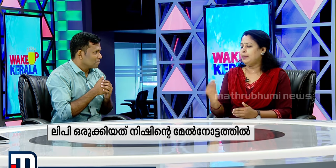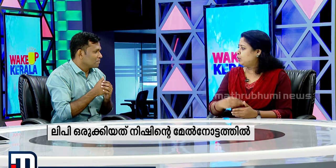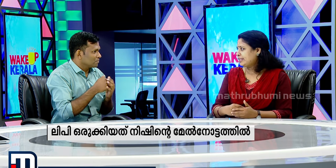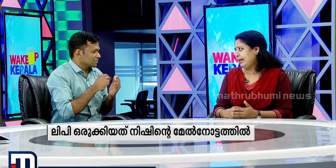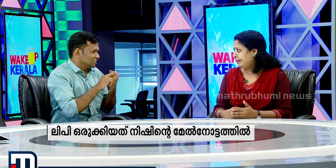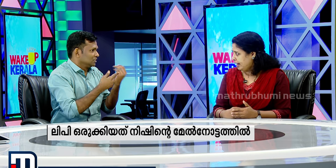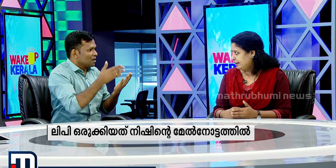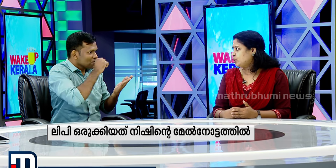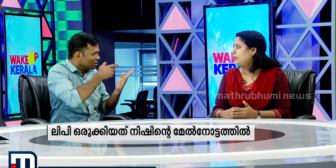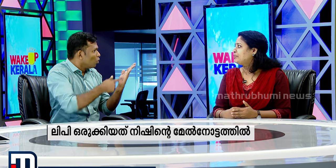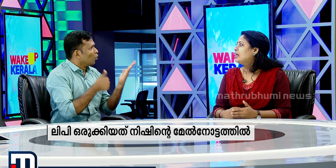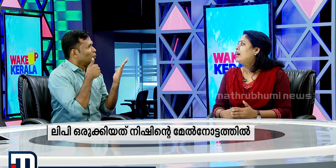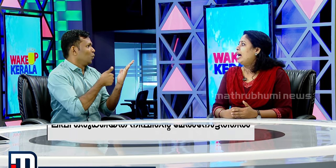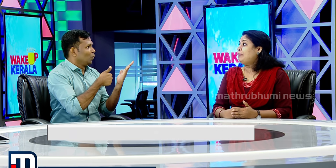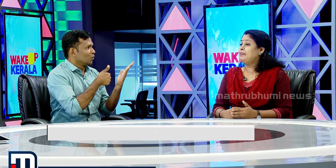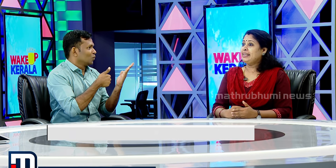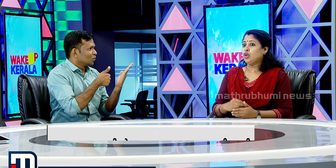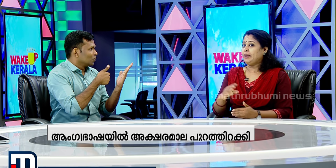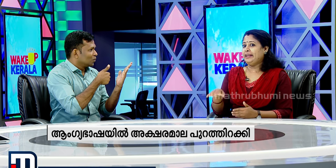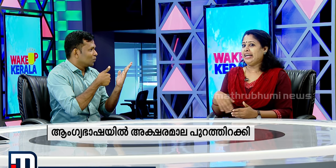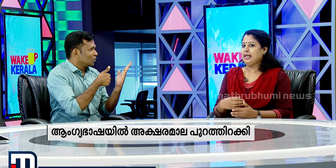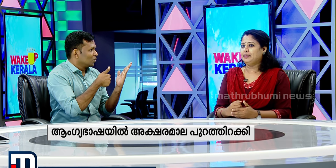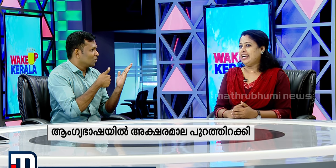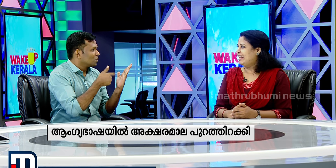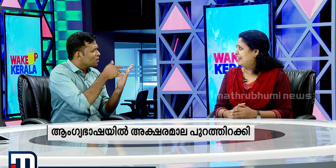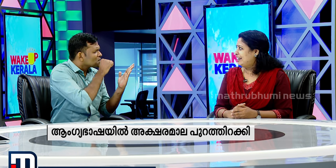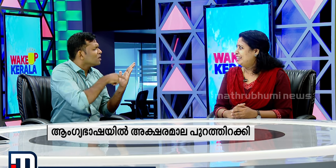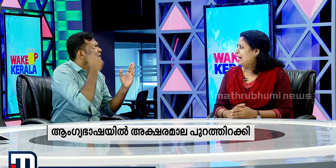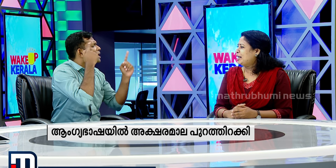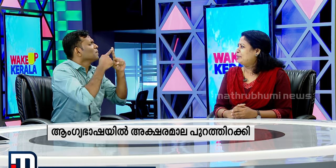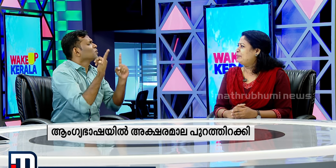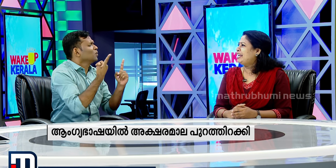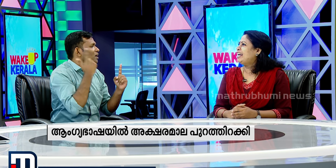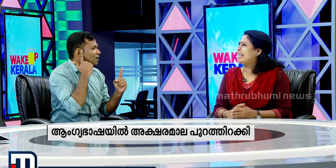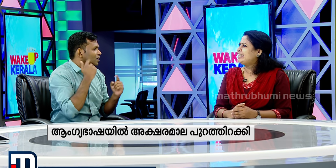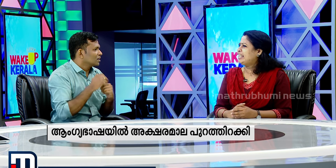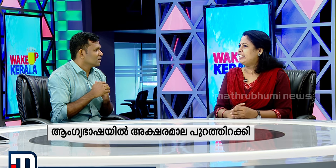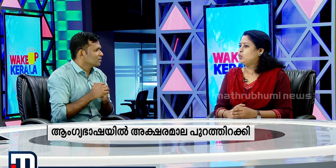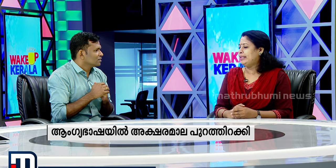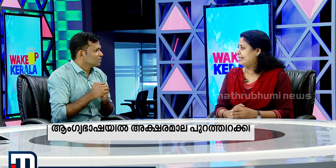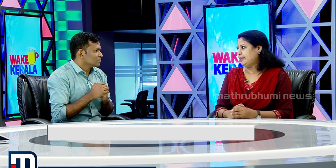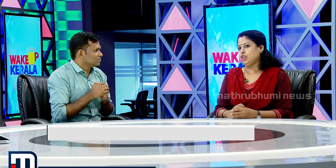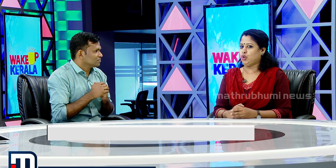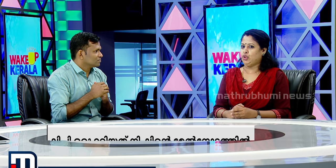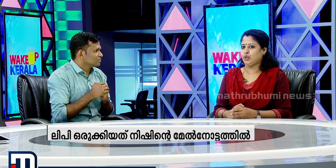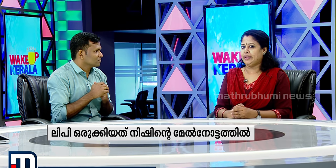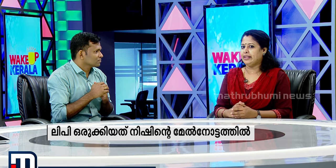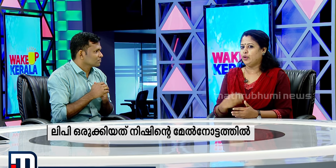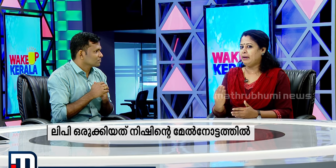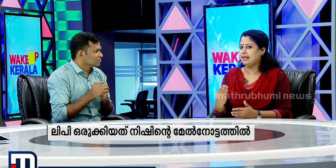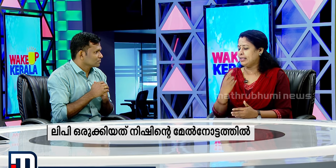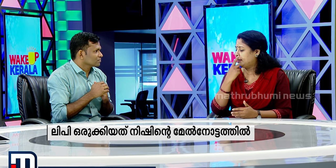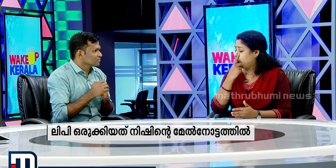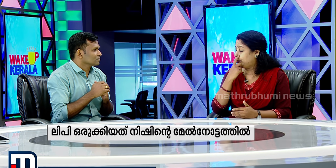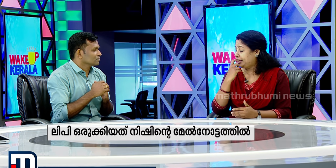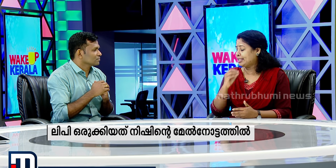നിഷിലൊരു പ്രപ്പോസലായിട്ട് കാണിച്ചു. അപ്പം കുറേ പേര് കണ്ടപ്പോൾ നല്ലതാ മലയാളം, എന്താ ഇതിൻ്റെ ഉദ്ദേശം എന്ന് ചോദിച്ചു. ഇങ്ങനെ